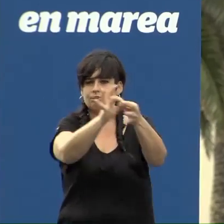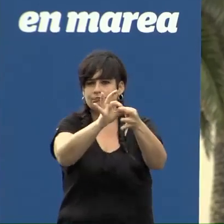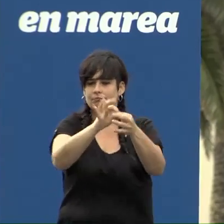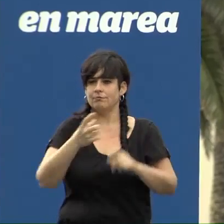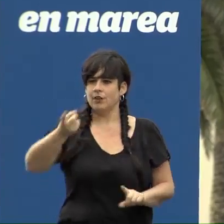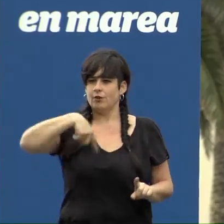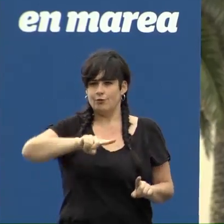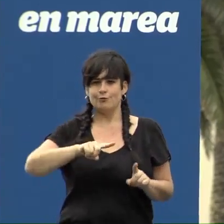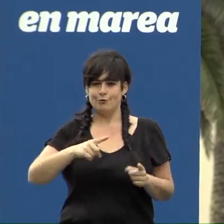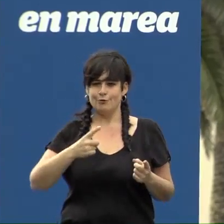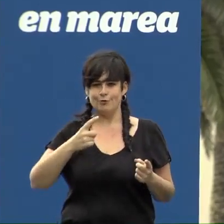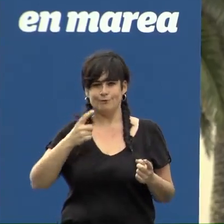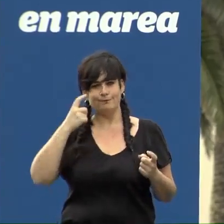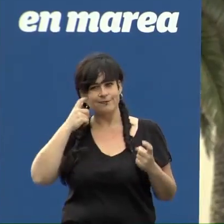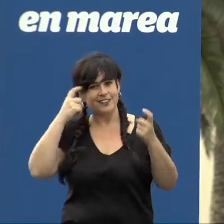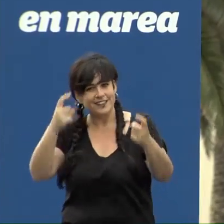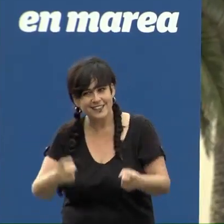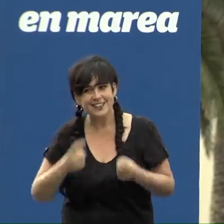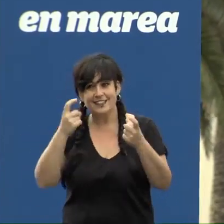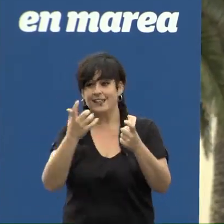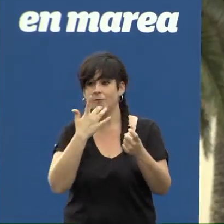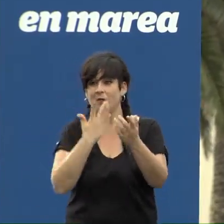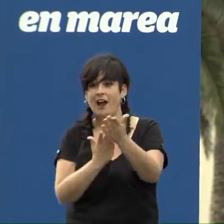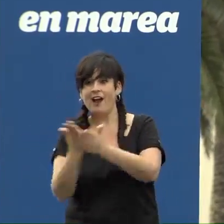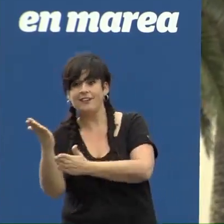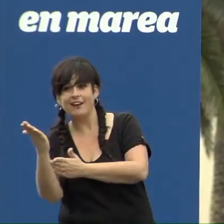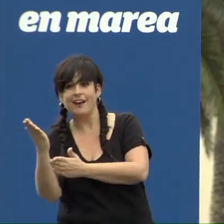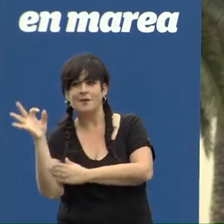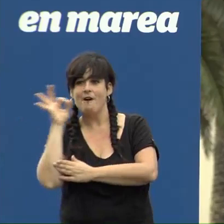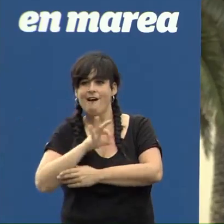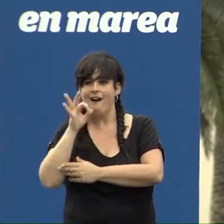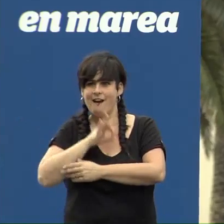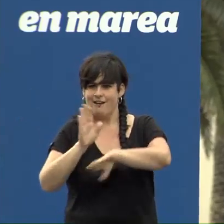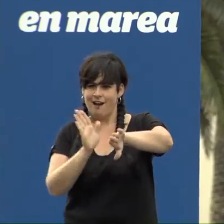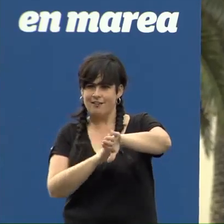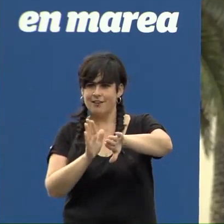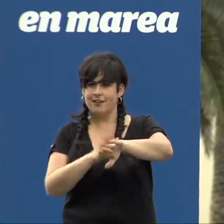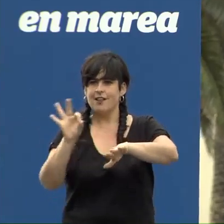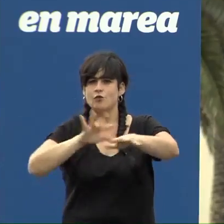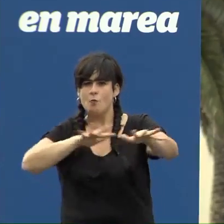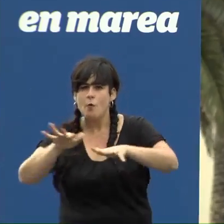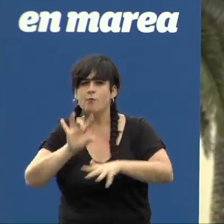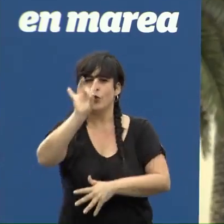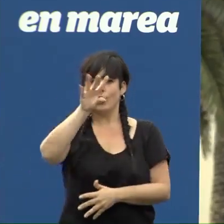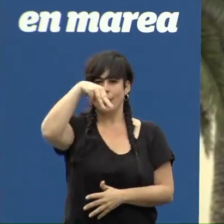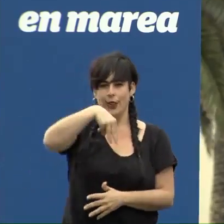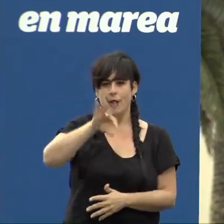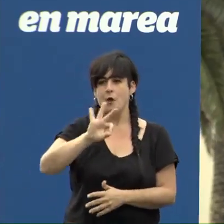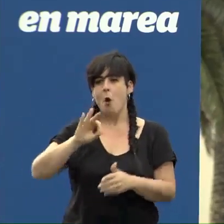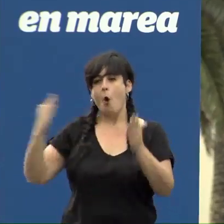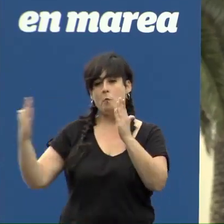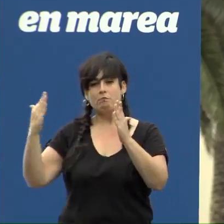rasa. Bebemos do que significou a Alternativa Galega de Esquerdas, do que significaron movimentos sociais como Nunca Máis, como 15M. Bebemos do